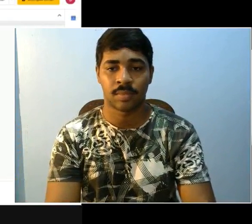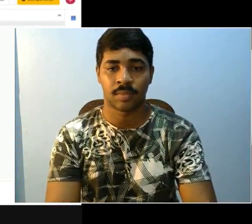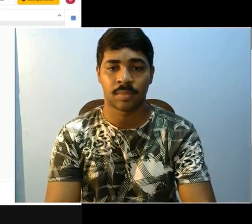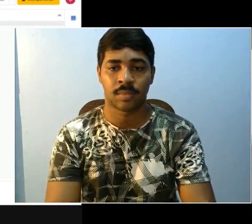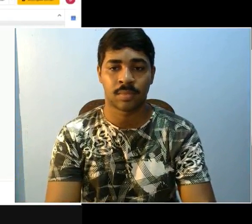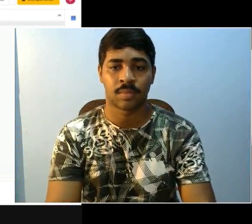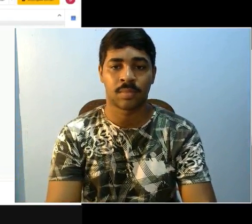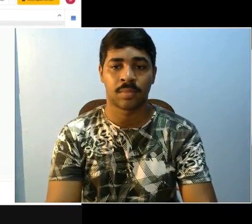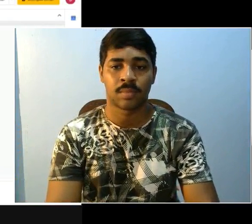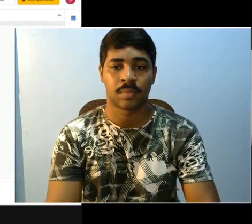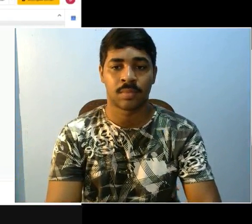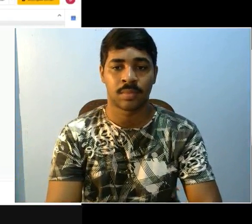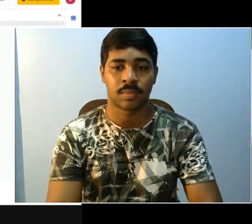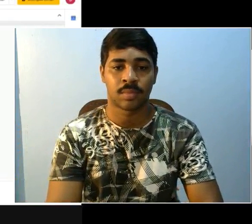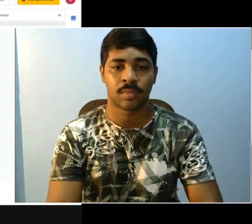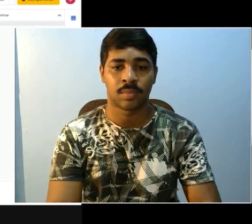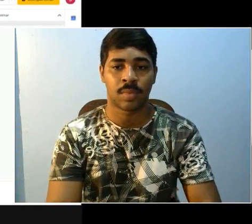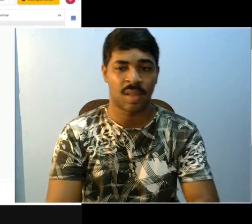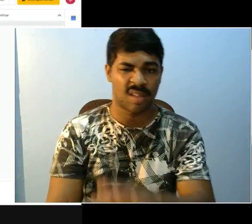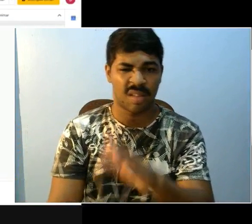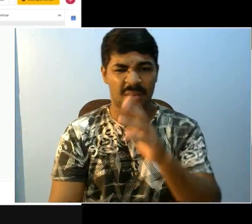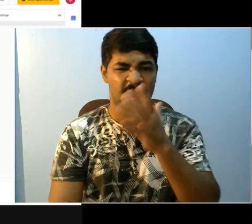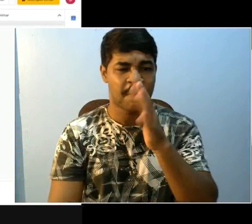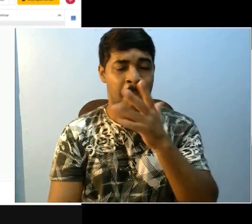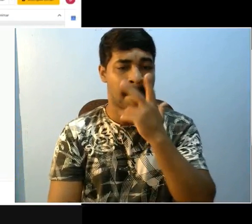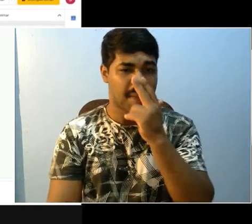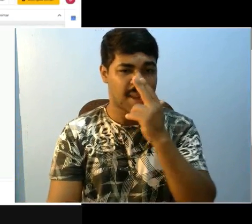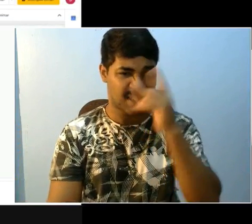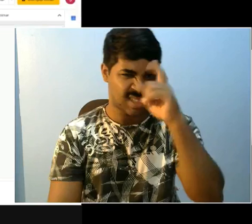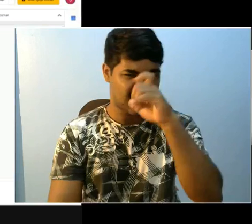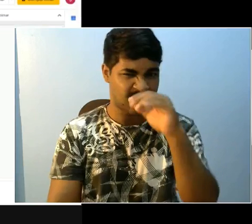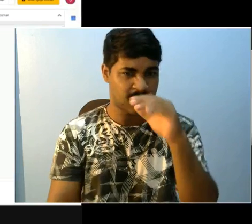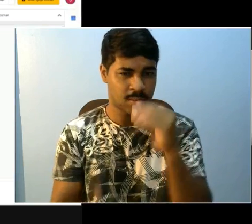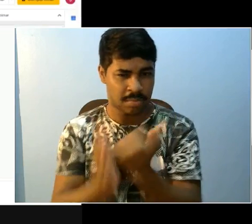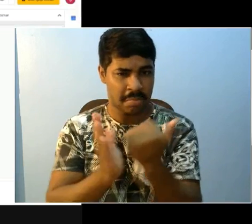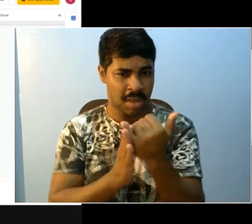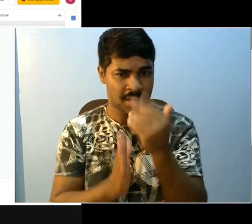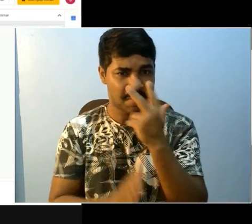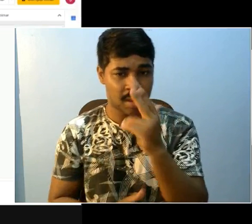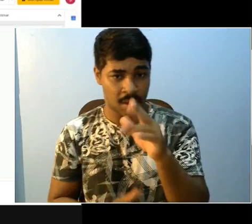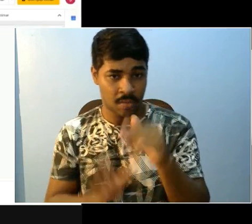eu vou responder, eu vou ajudar ela aqui, porque aqui está um pouquinho complicado aqui.